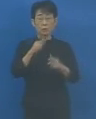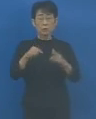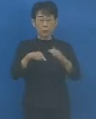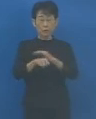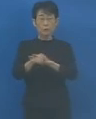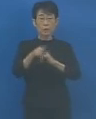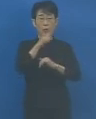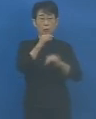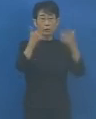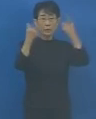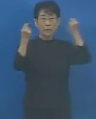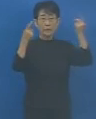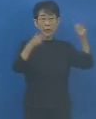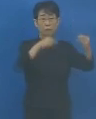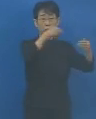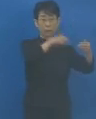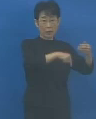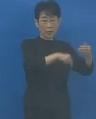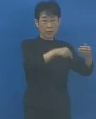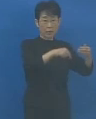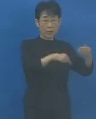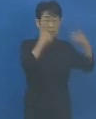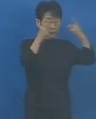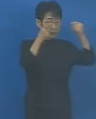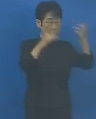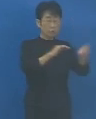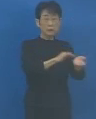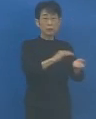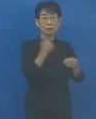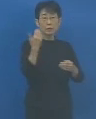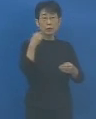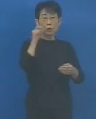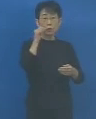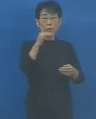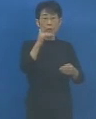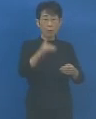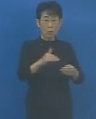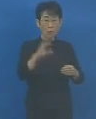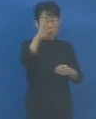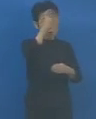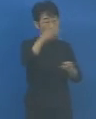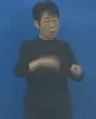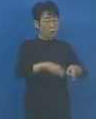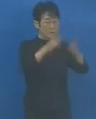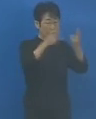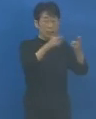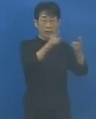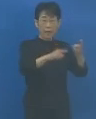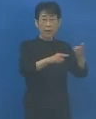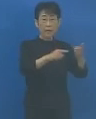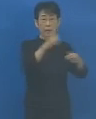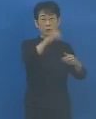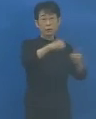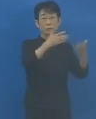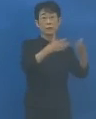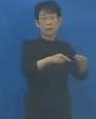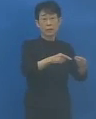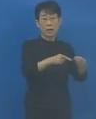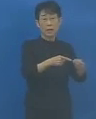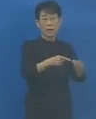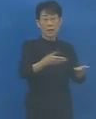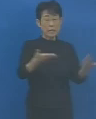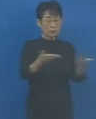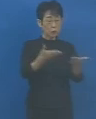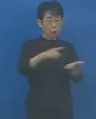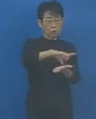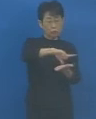じめとした、大学の接種、先ほど米子高専が承認を下りたと申しましたが、こういう世代 の, あの職域接